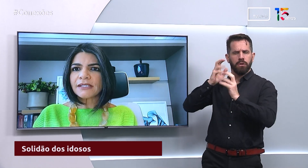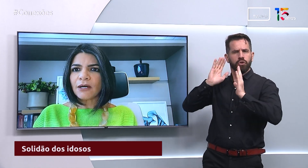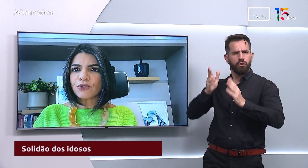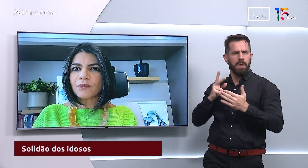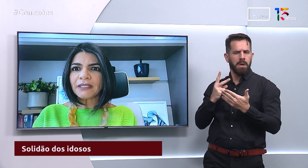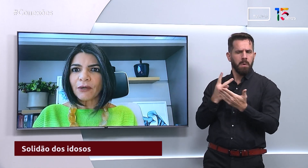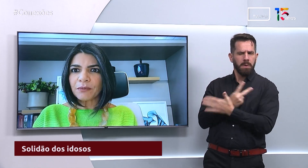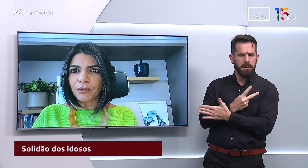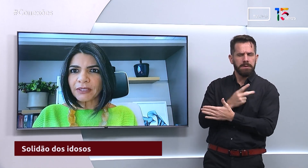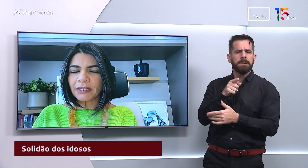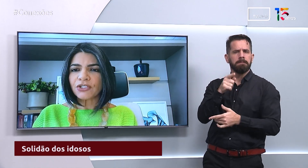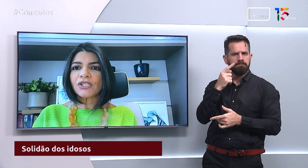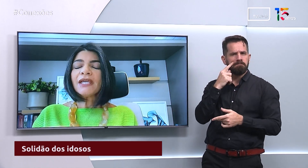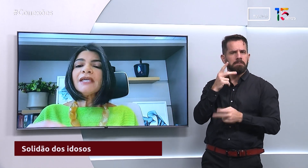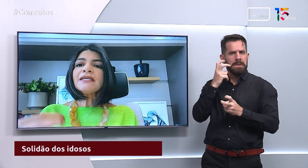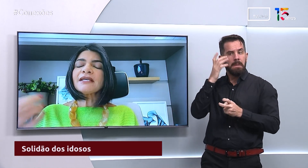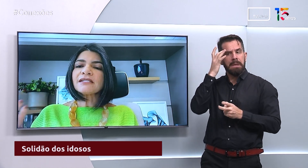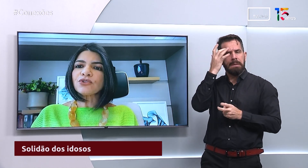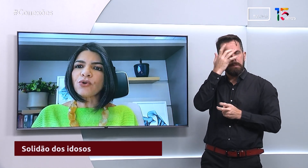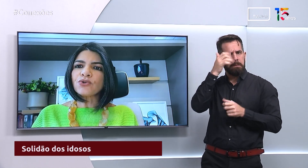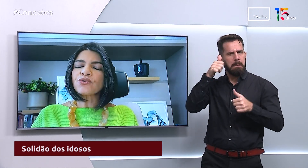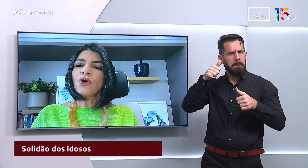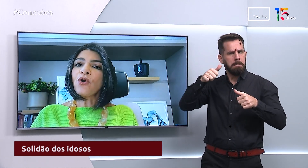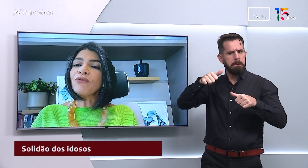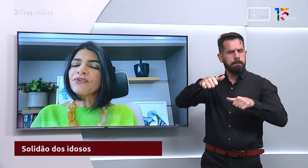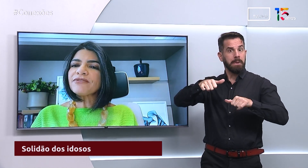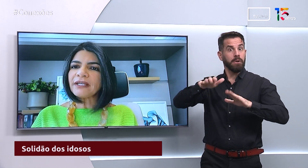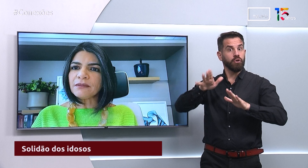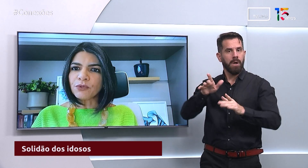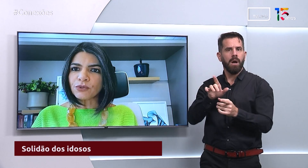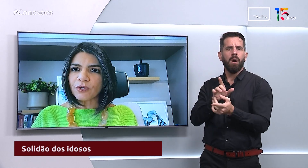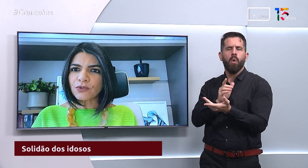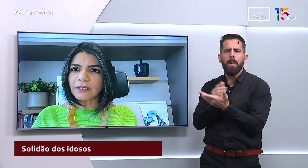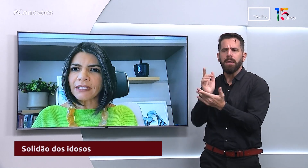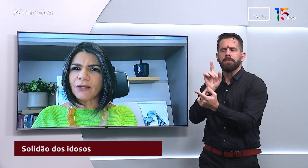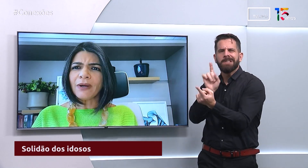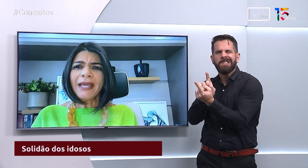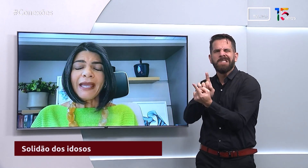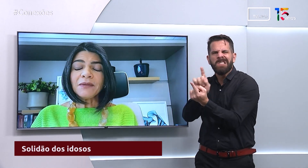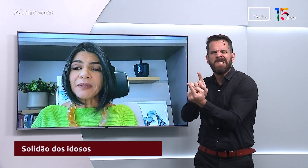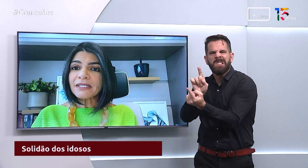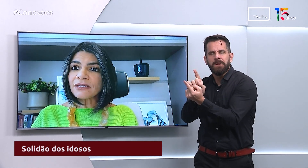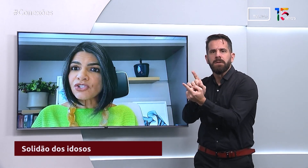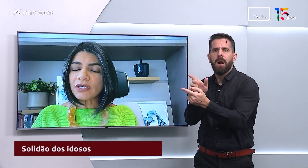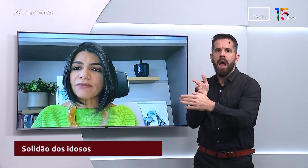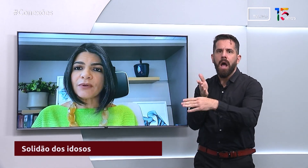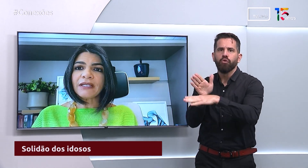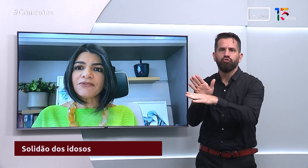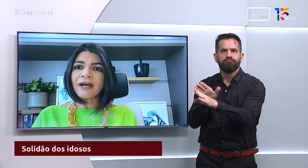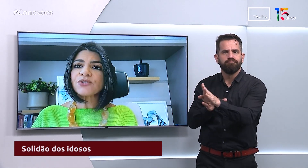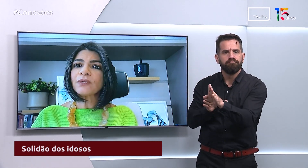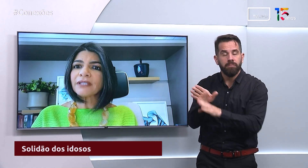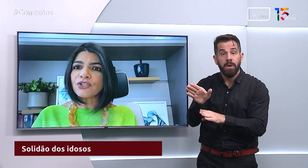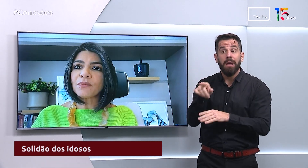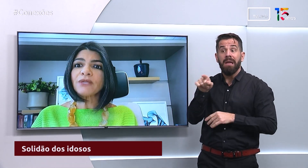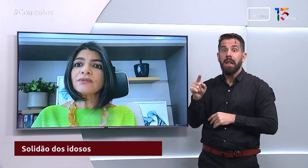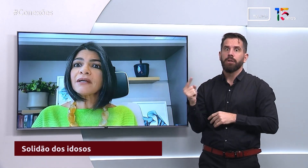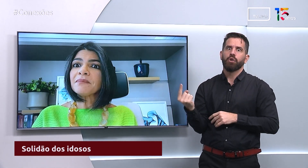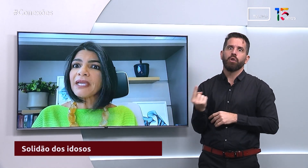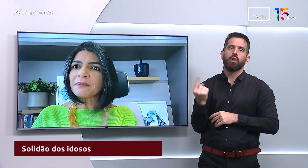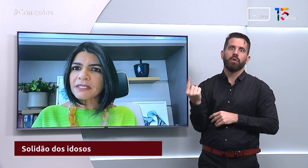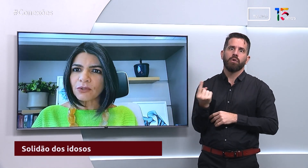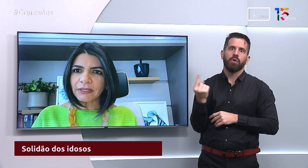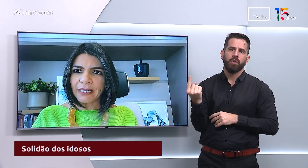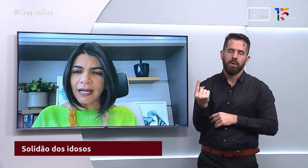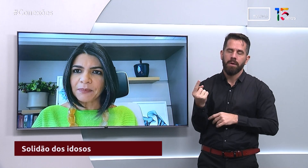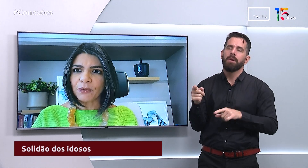demanda de saúde mental importante, e esse idoso convive ali muito com a solidão, é imprescindível que ele faça um atendimento